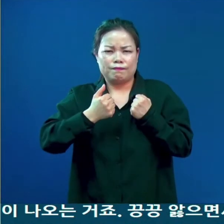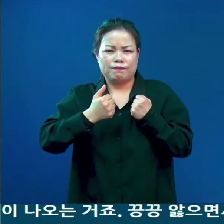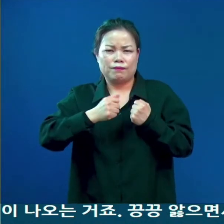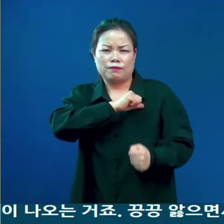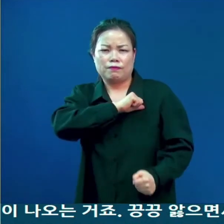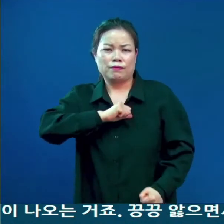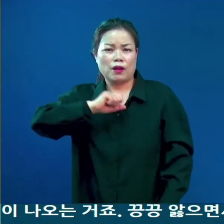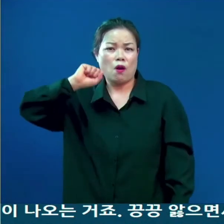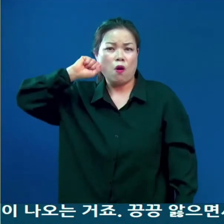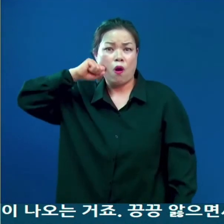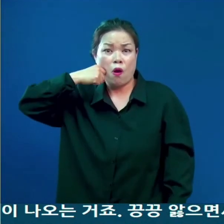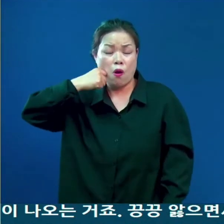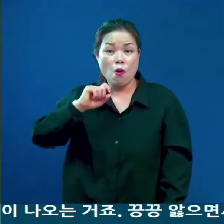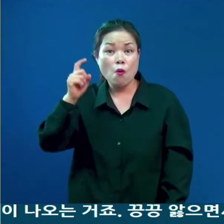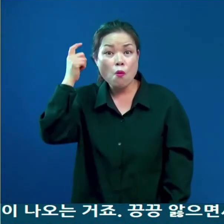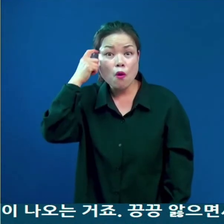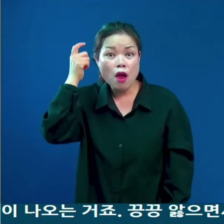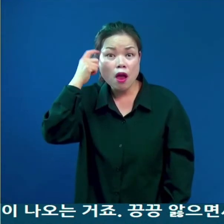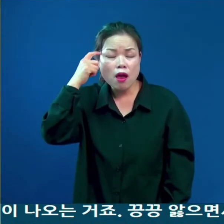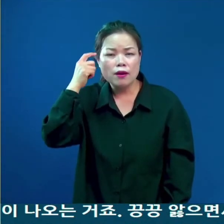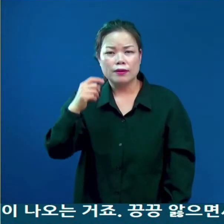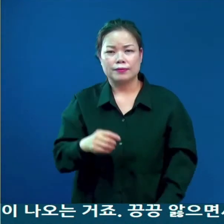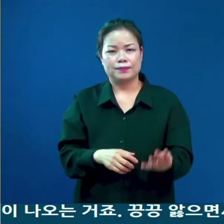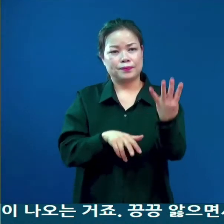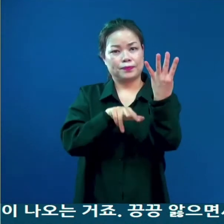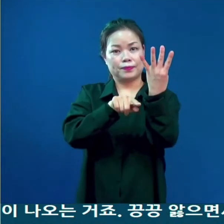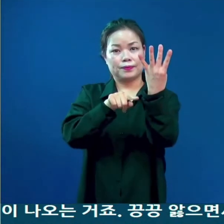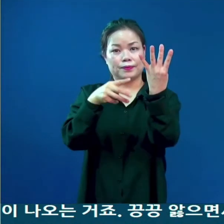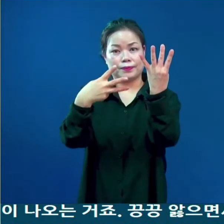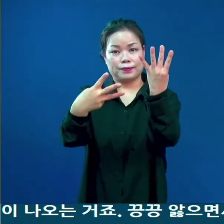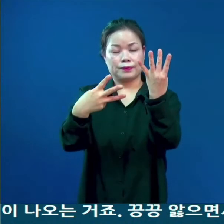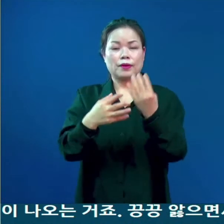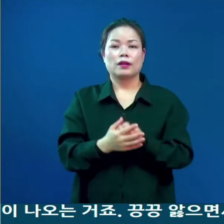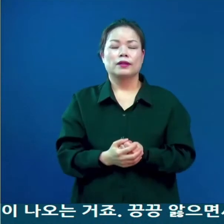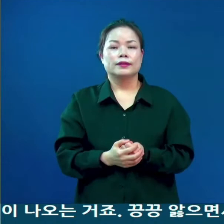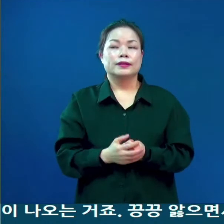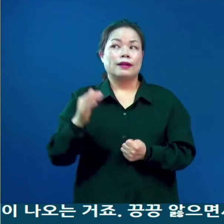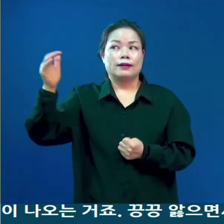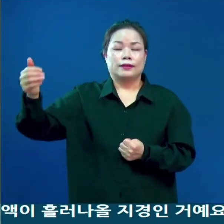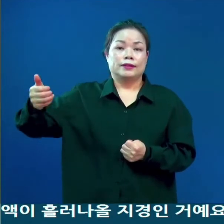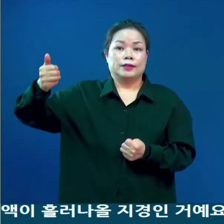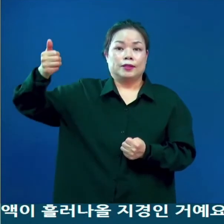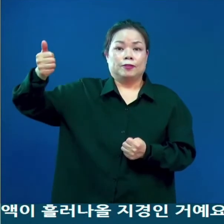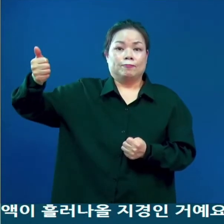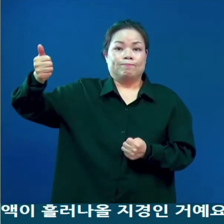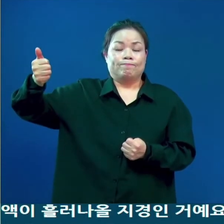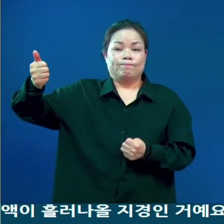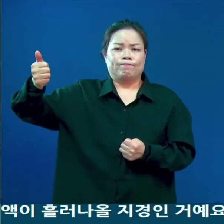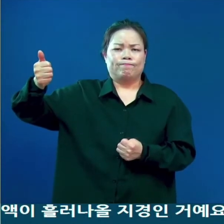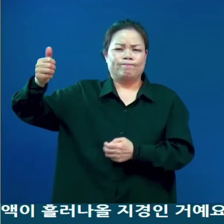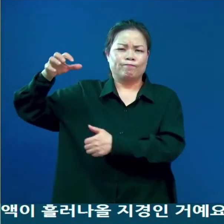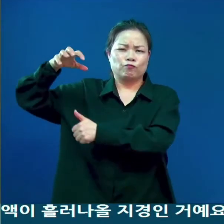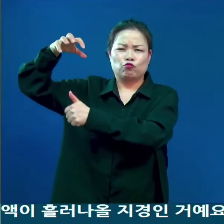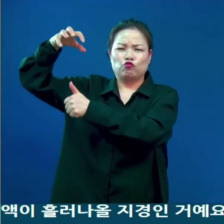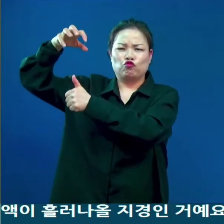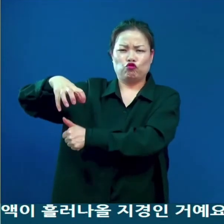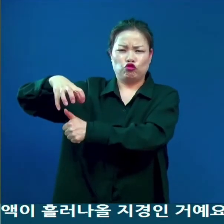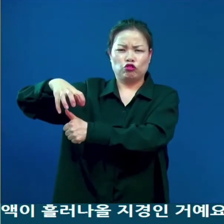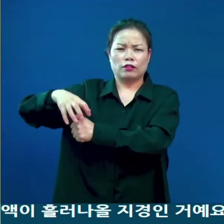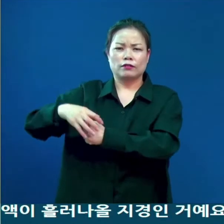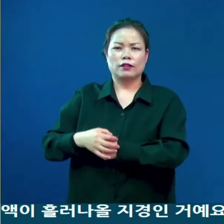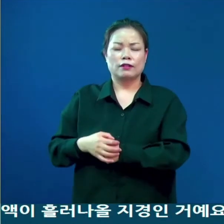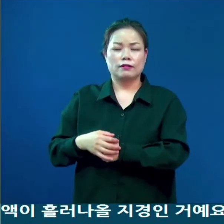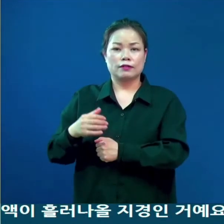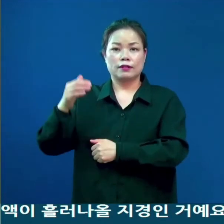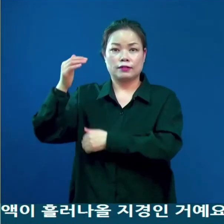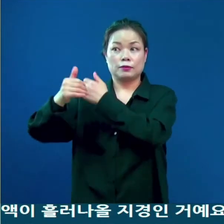여러분 왜 그렇습니까? 4절 말씀을 보시면은 하나님이 누르셨다라고 표현을 해요. 하나님이